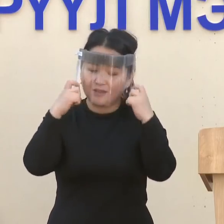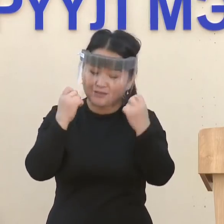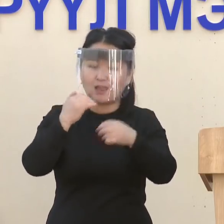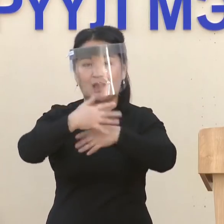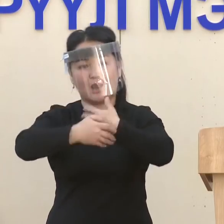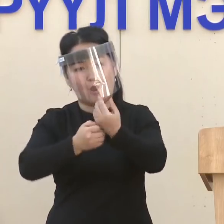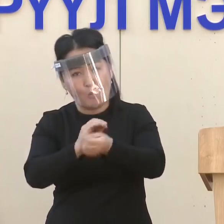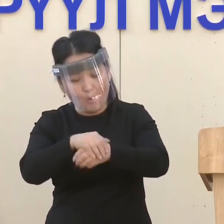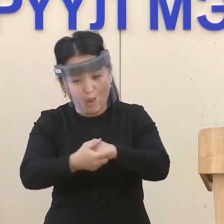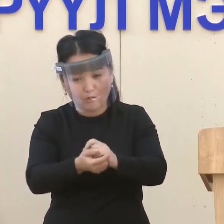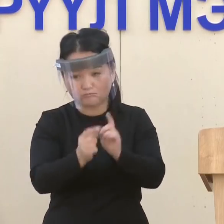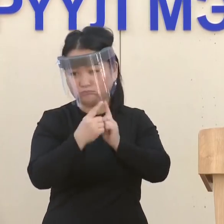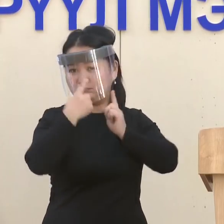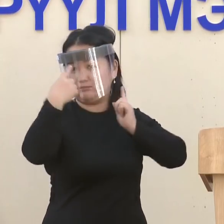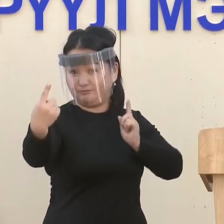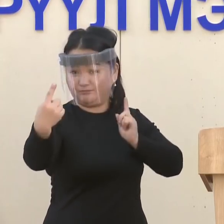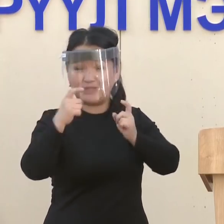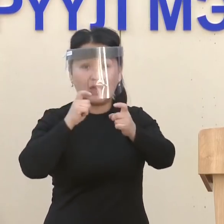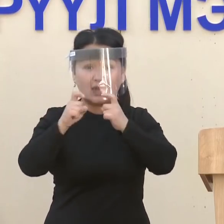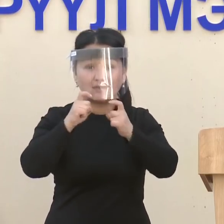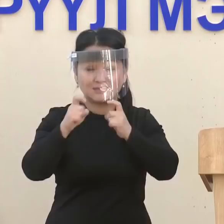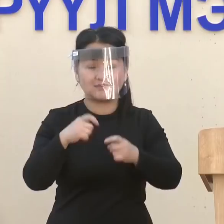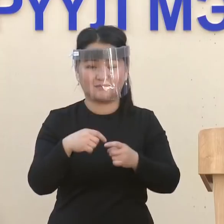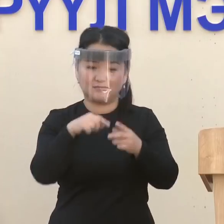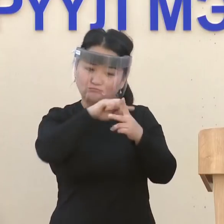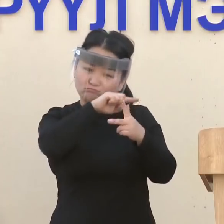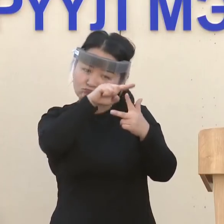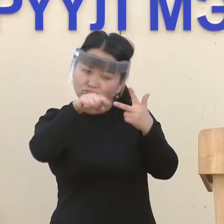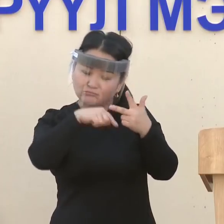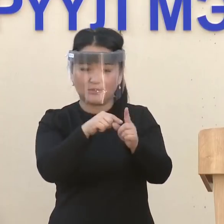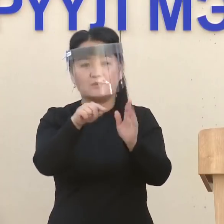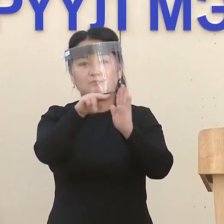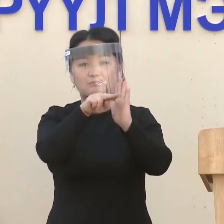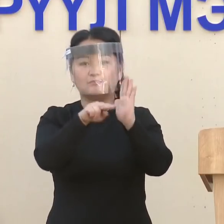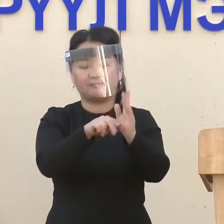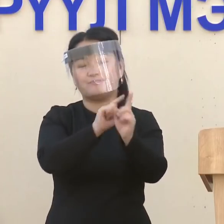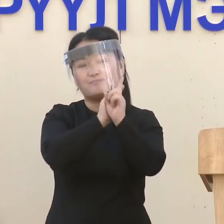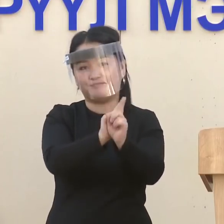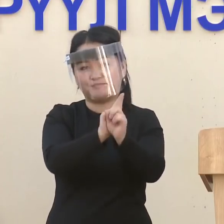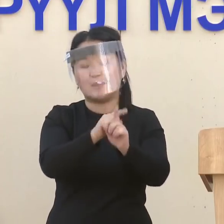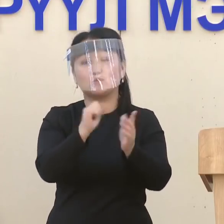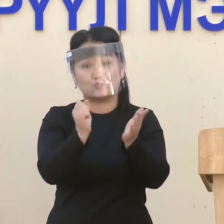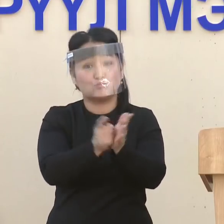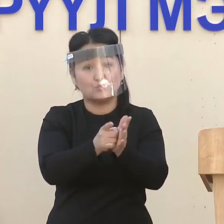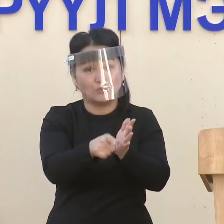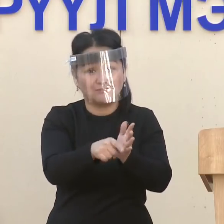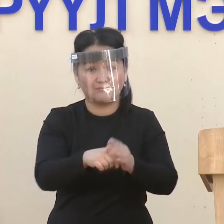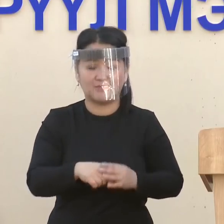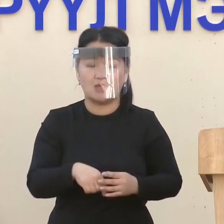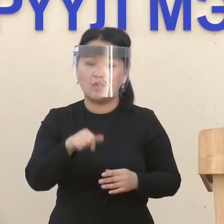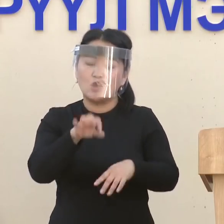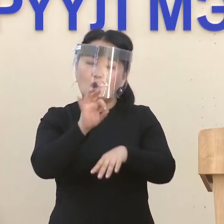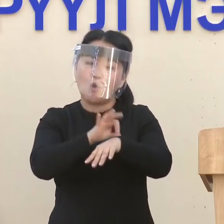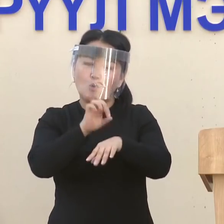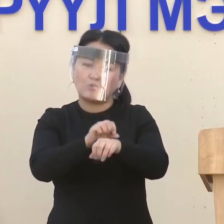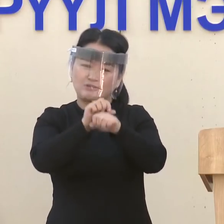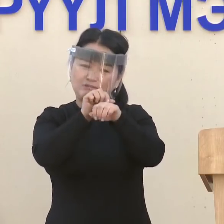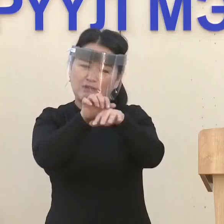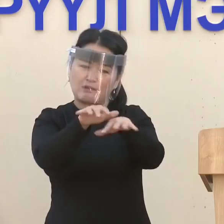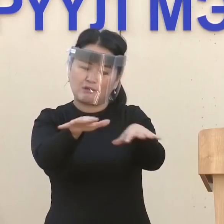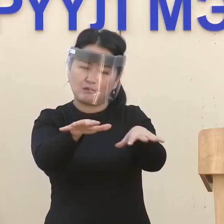гараа сайтар савандаж угаах, хоорондоо хол одоо зайтай харьцах, хүний богнорол үүсэхгүй байх зэрэг явдал бол энэ өвчний